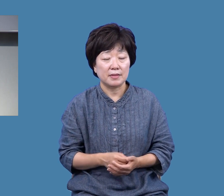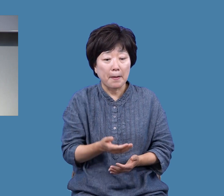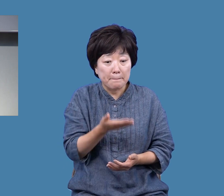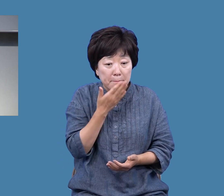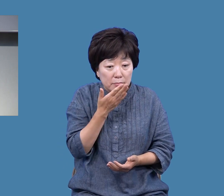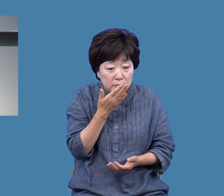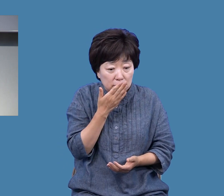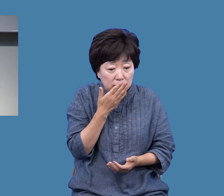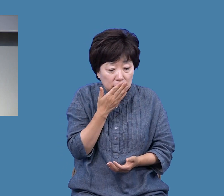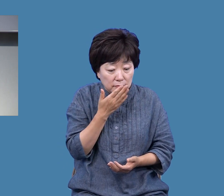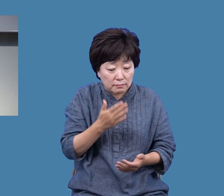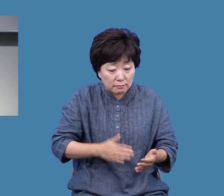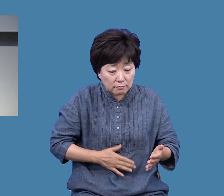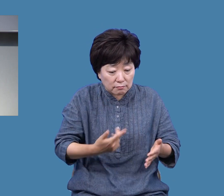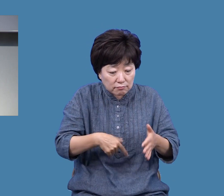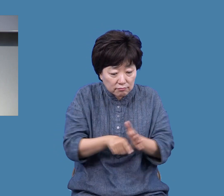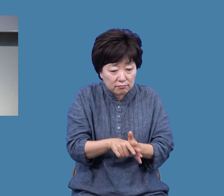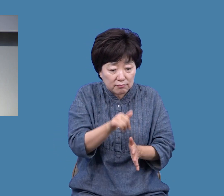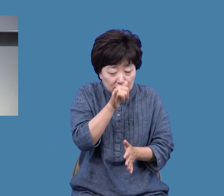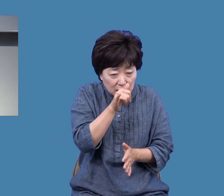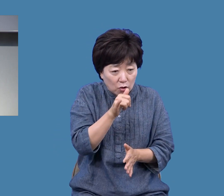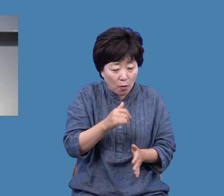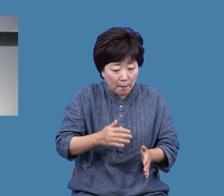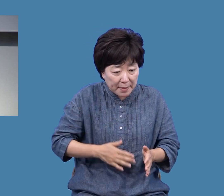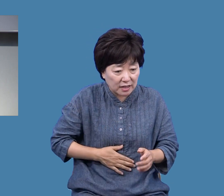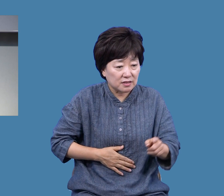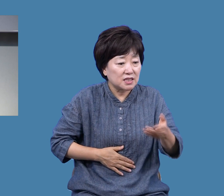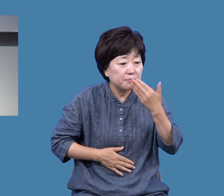음식은 배를 위하여 있고 배는 음식을 위하여 있으나 이 말들은